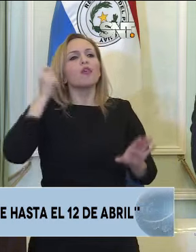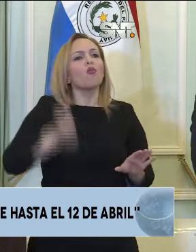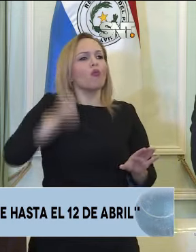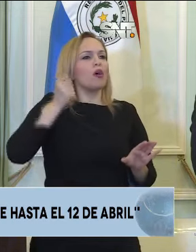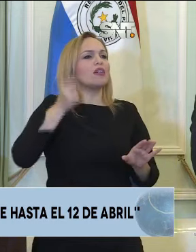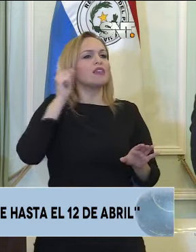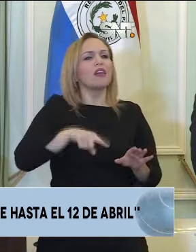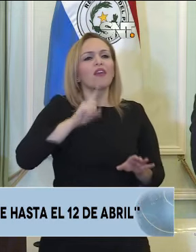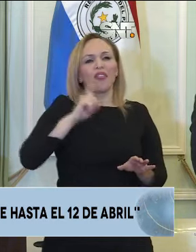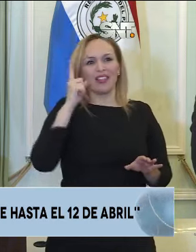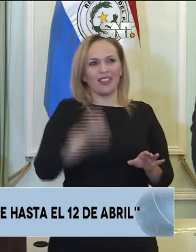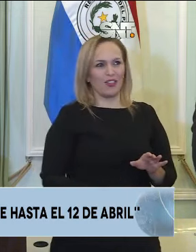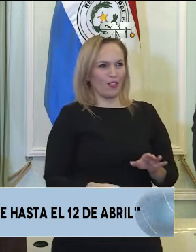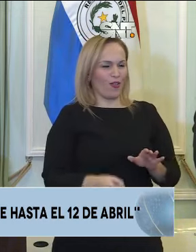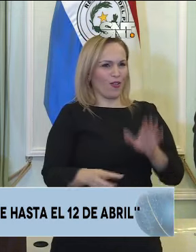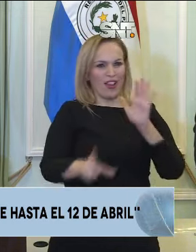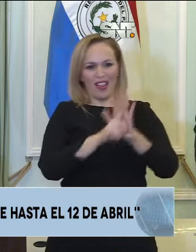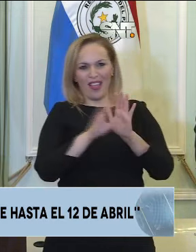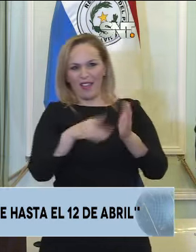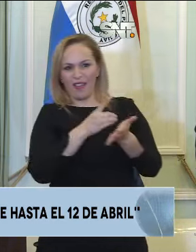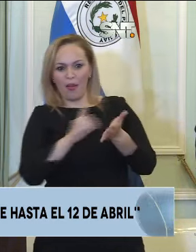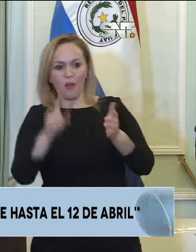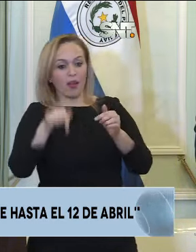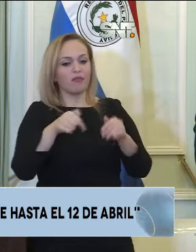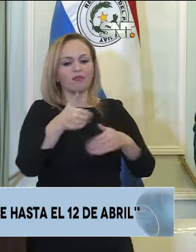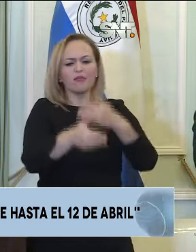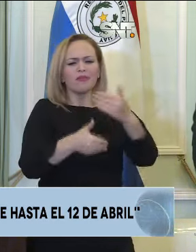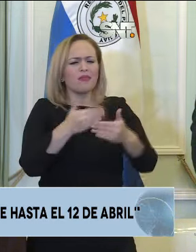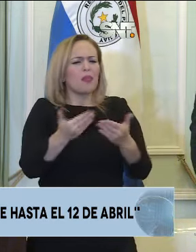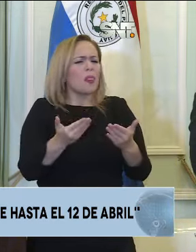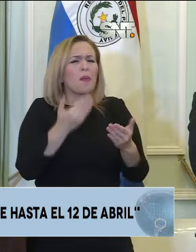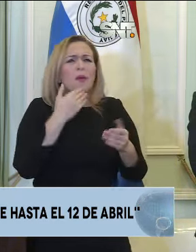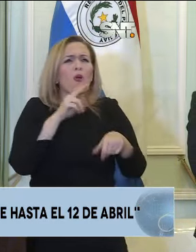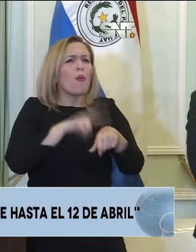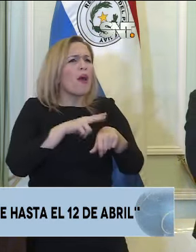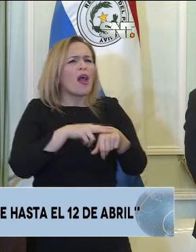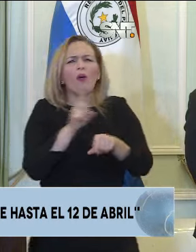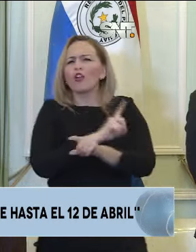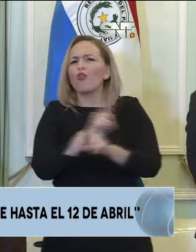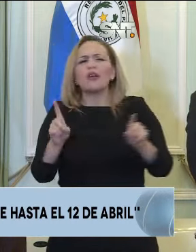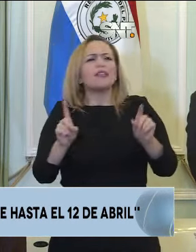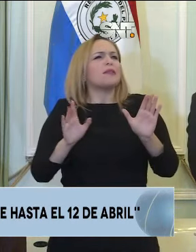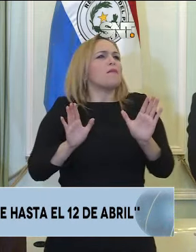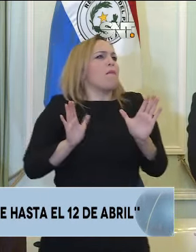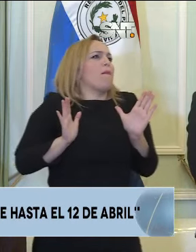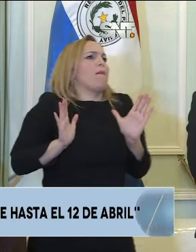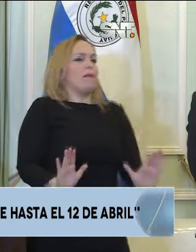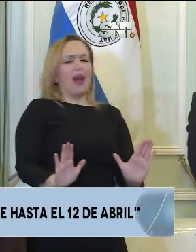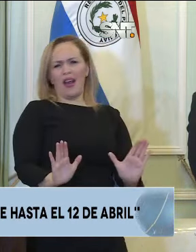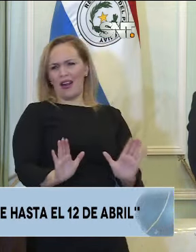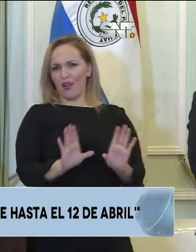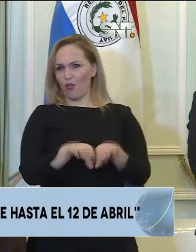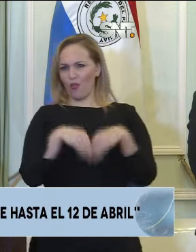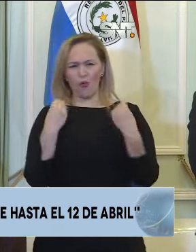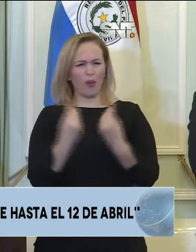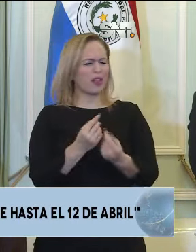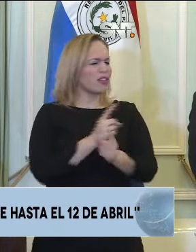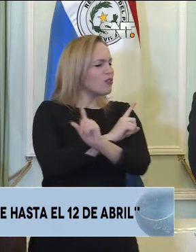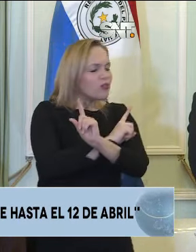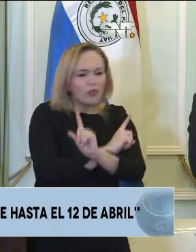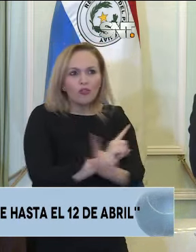los magistrados. Lo importante es que el país no tiene por qué parar del todo. El objetivo